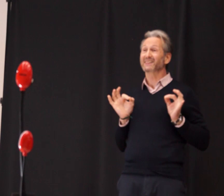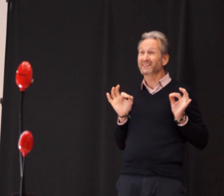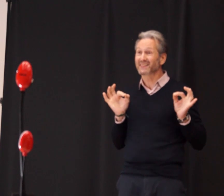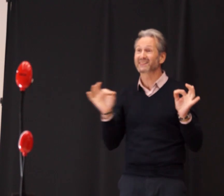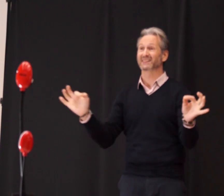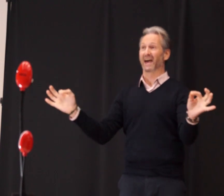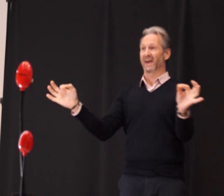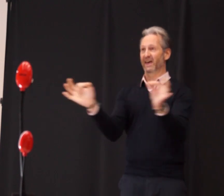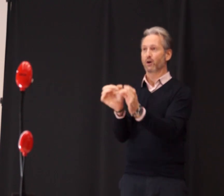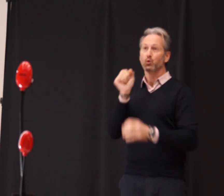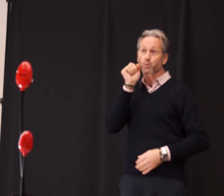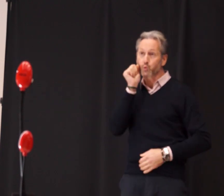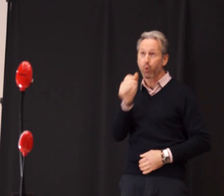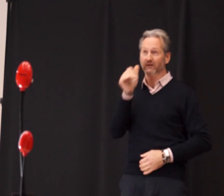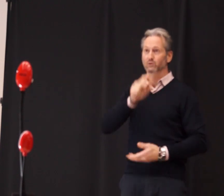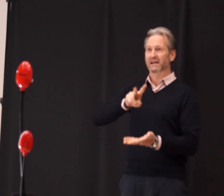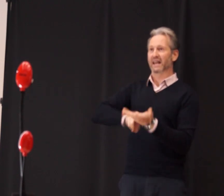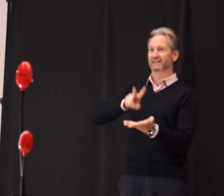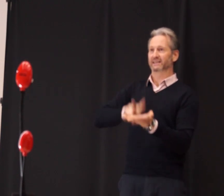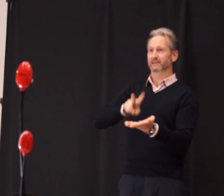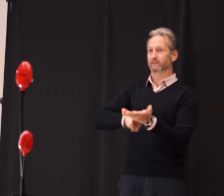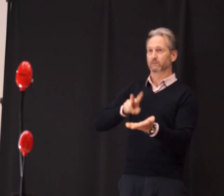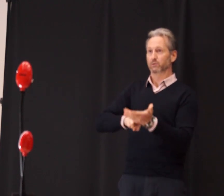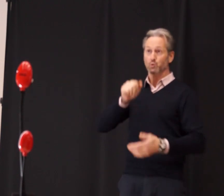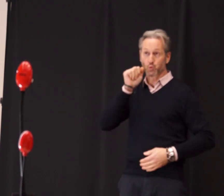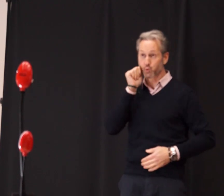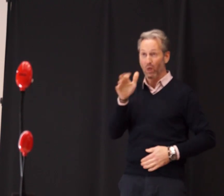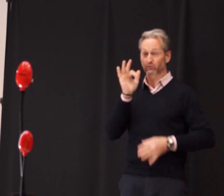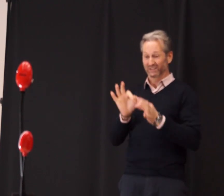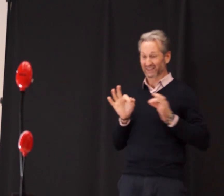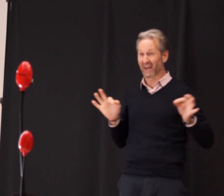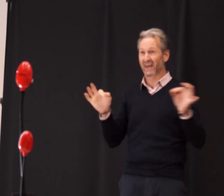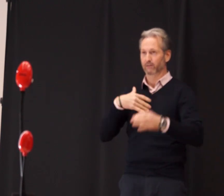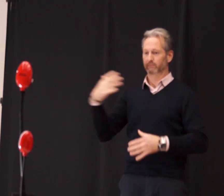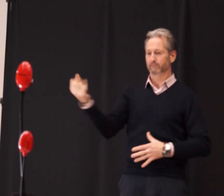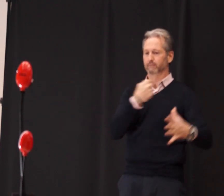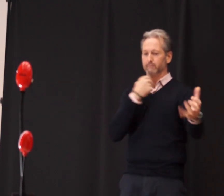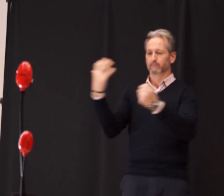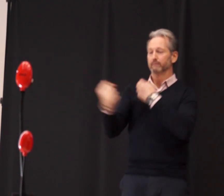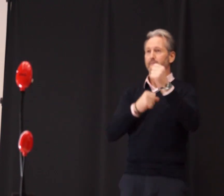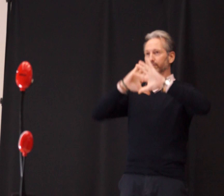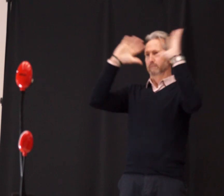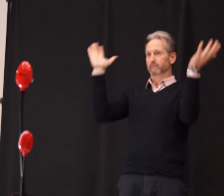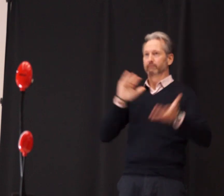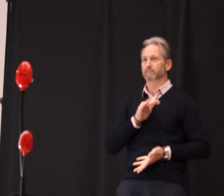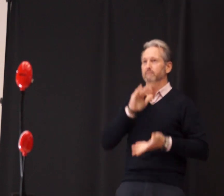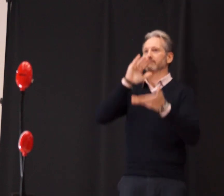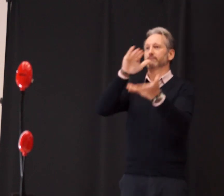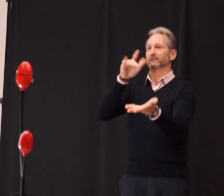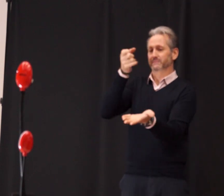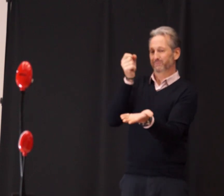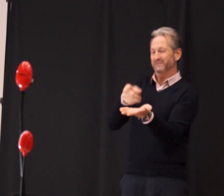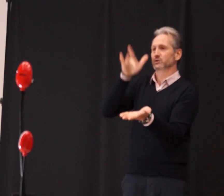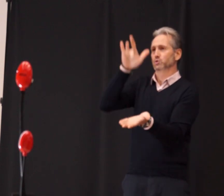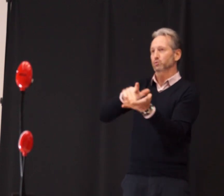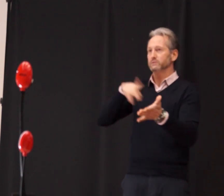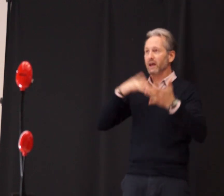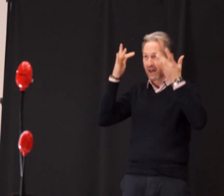mais en tant que praticien de terrain. C'est au quotidien que je pratique et c'est mon expérience de terrain que